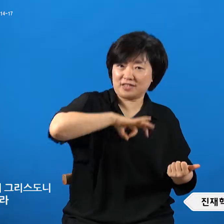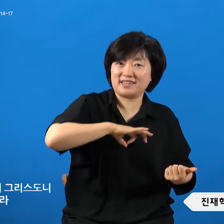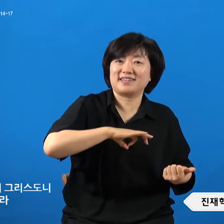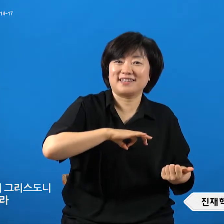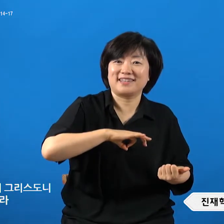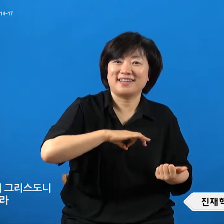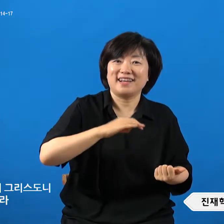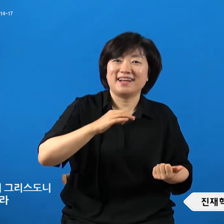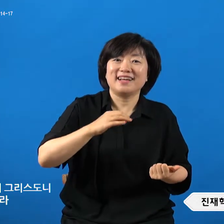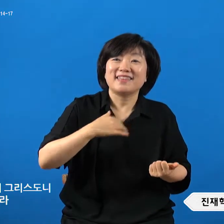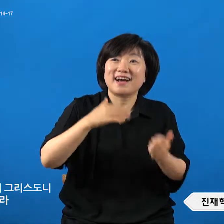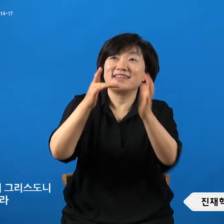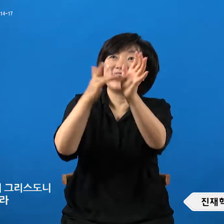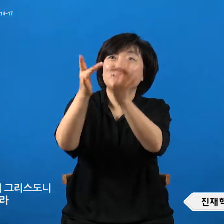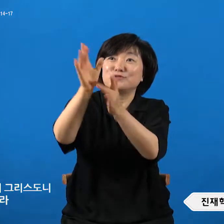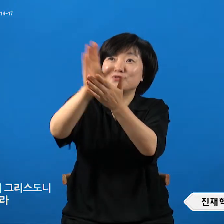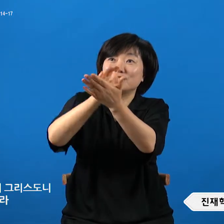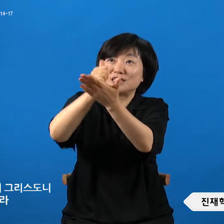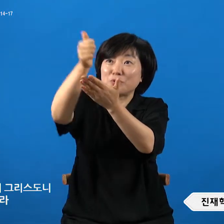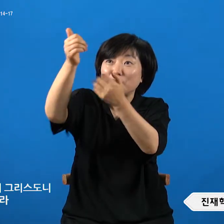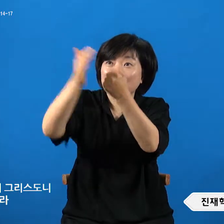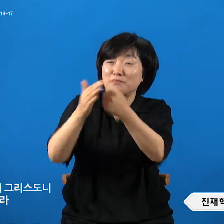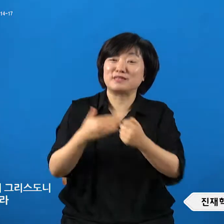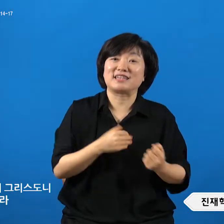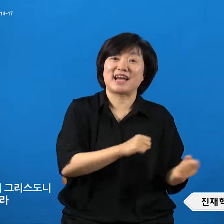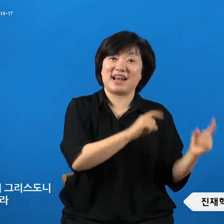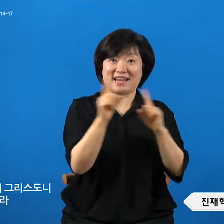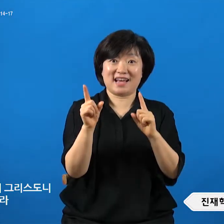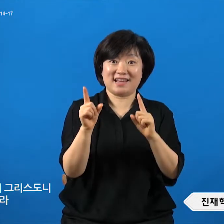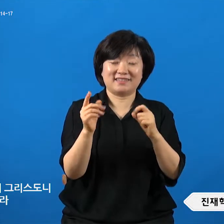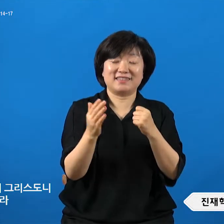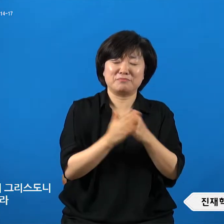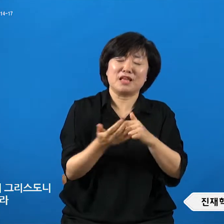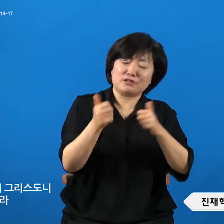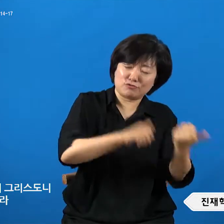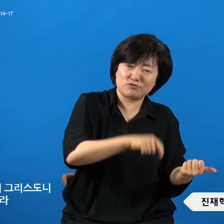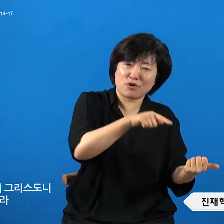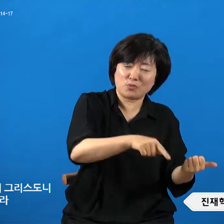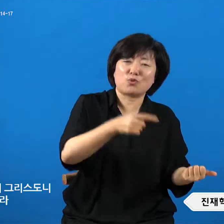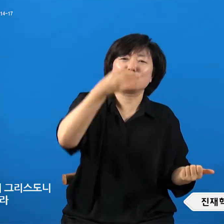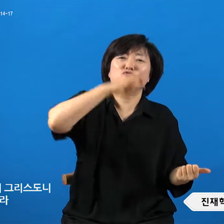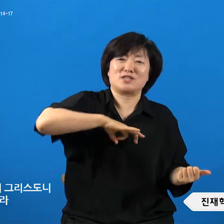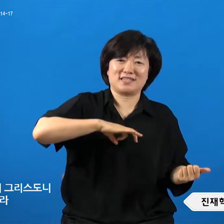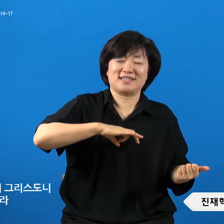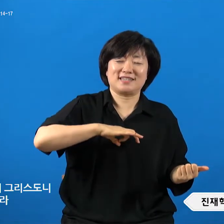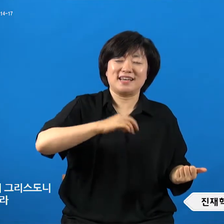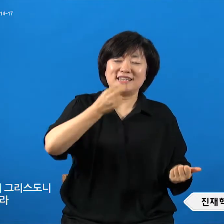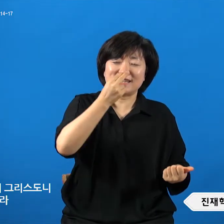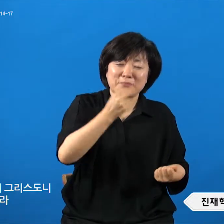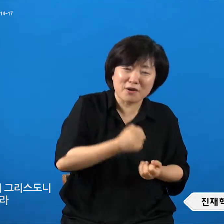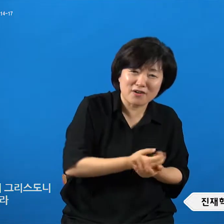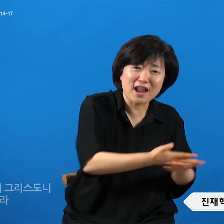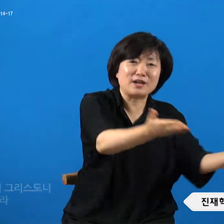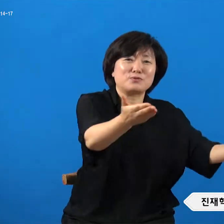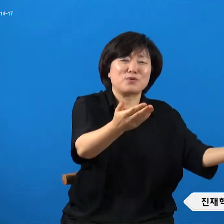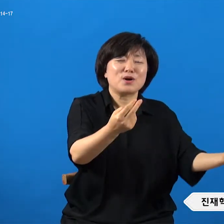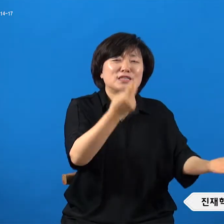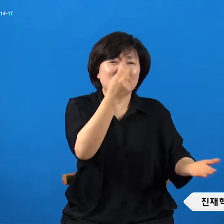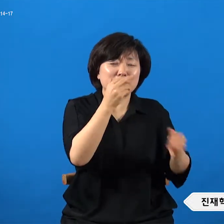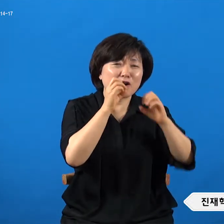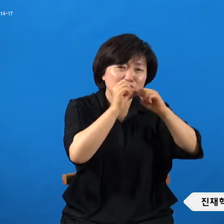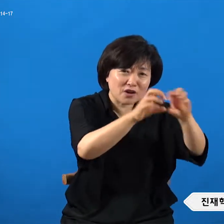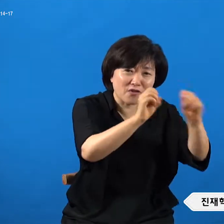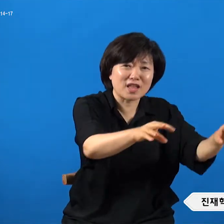그것이 그리스도다라고 이야기합니다. 그리스도의 복음은 생명입니다. 그 생명을 나눕니다. 그 생명을 전합니다.